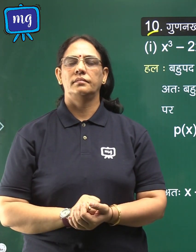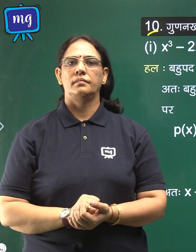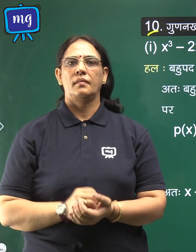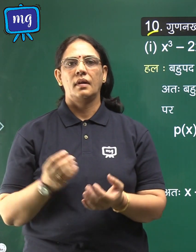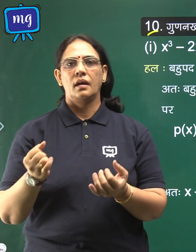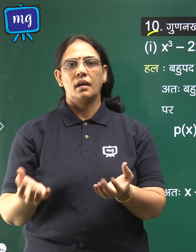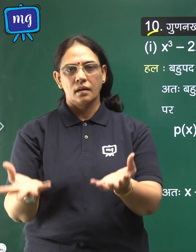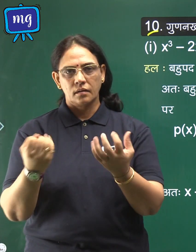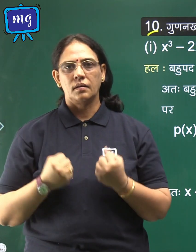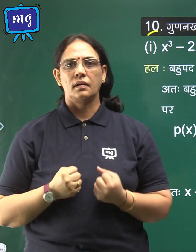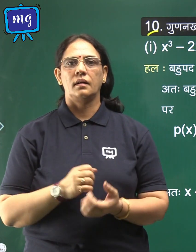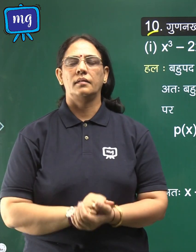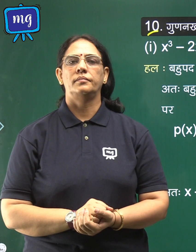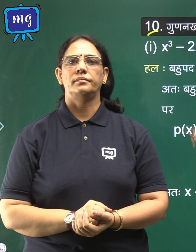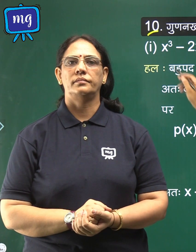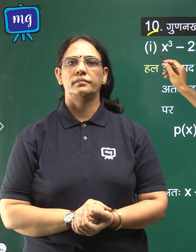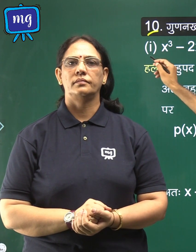ज्ञात कीजिए।